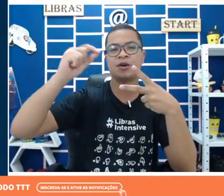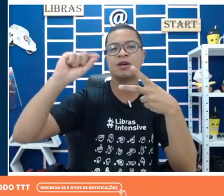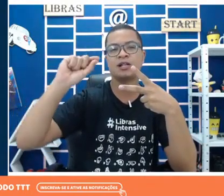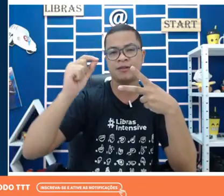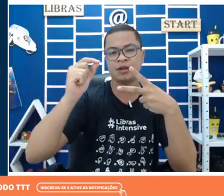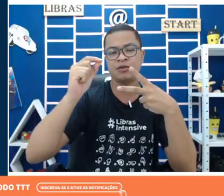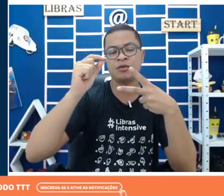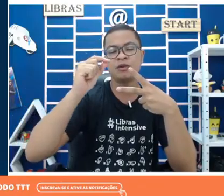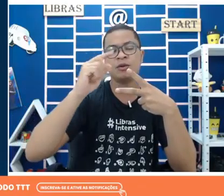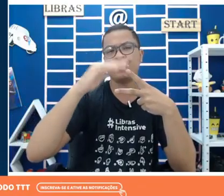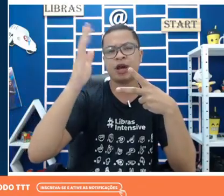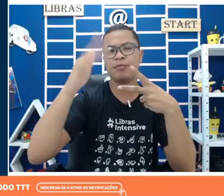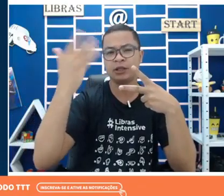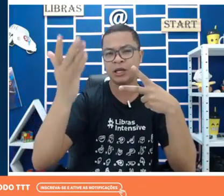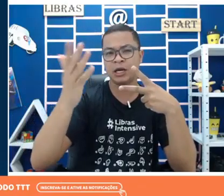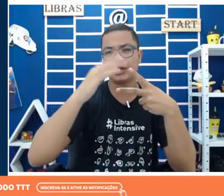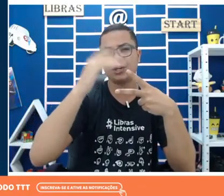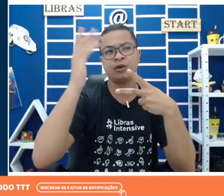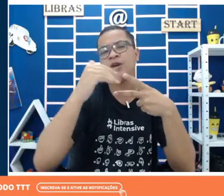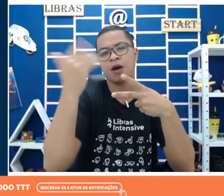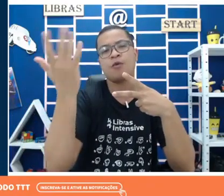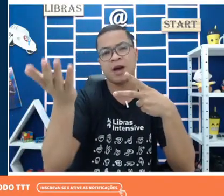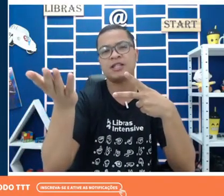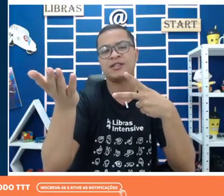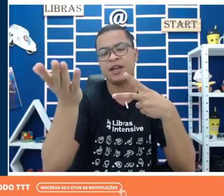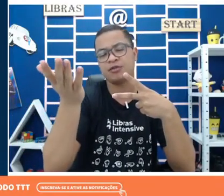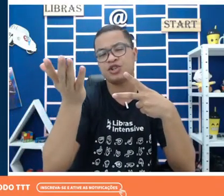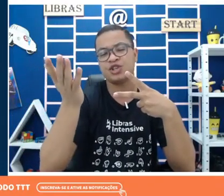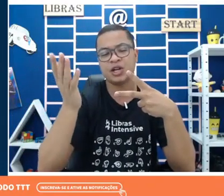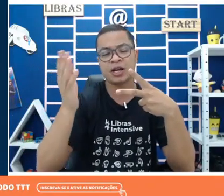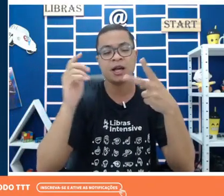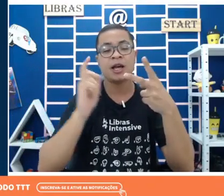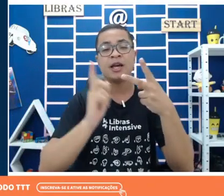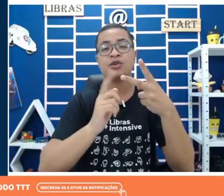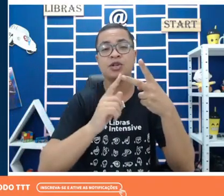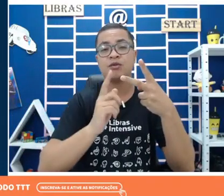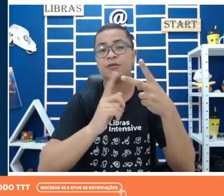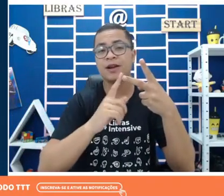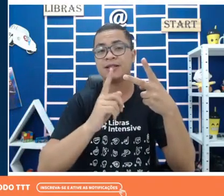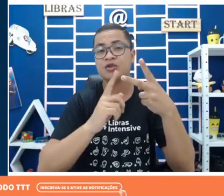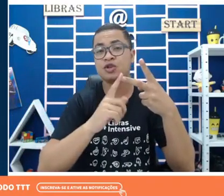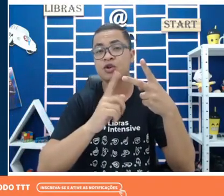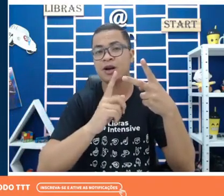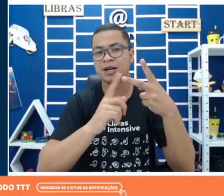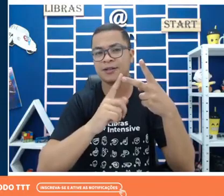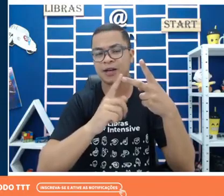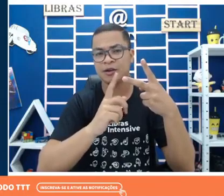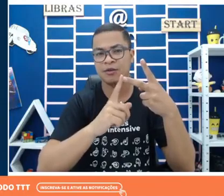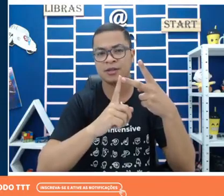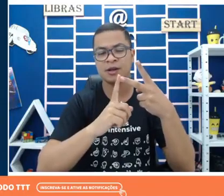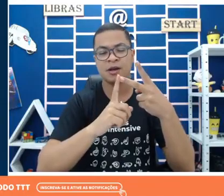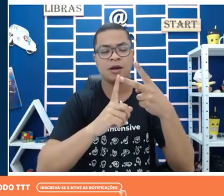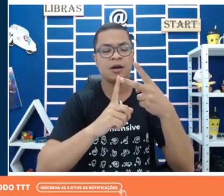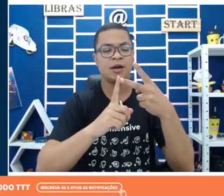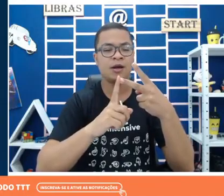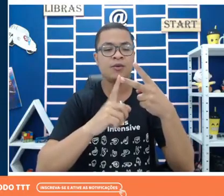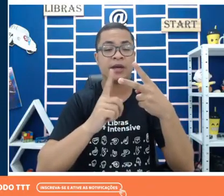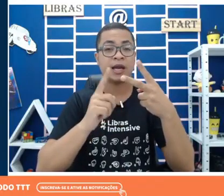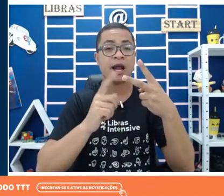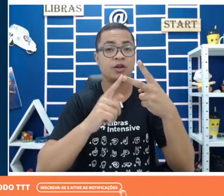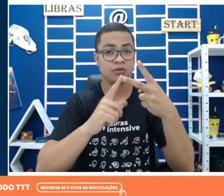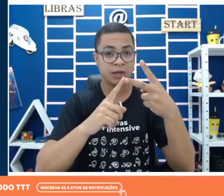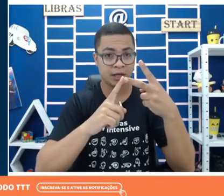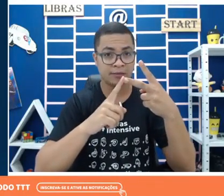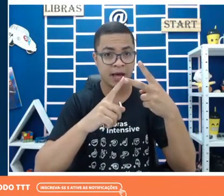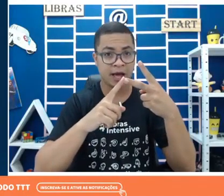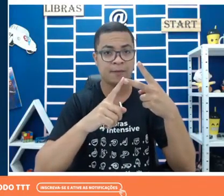sinais usar o classificador, o porquê é importante, o que é o mais feito hoje em dia, né? E o segundo fazendo só classificadores. O que